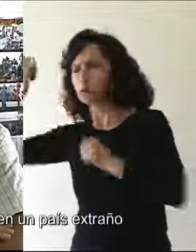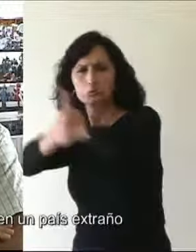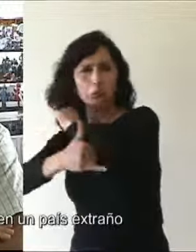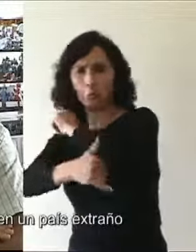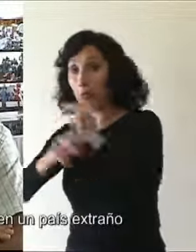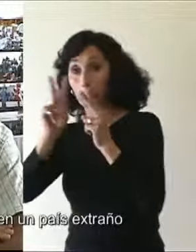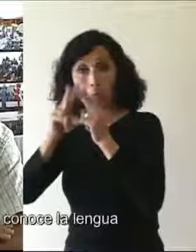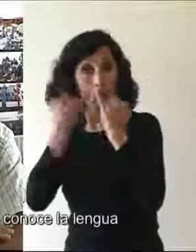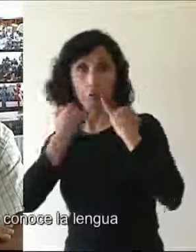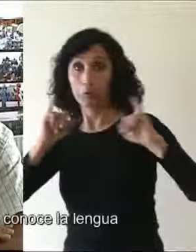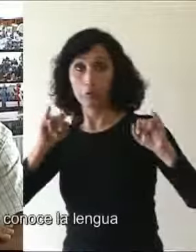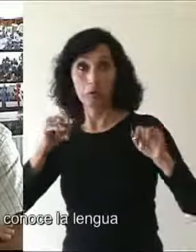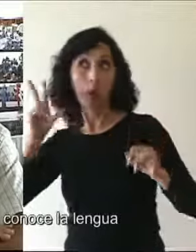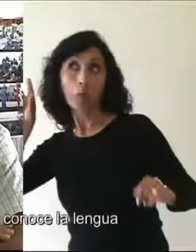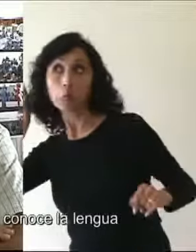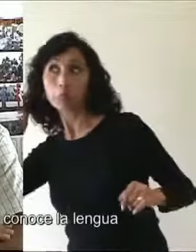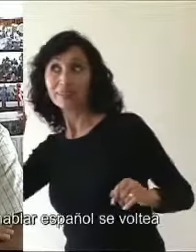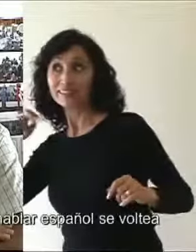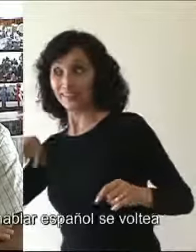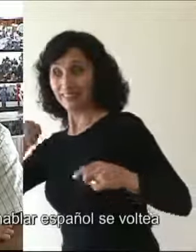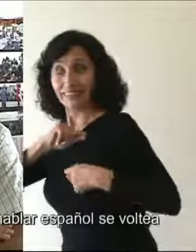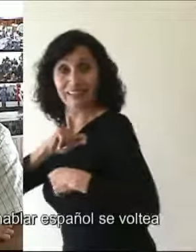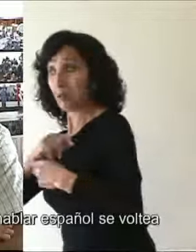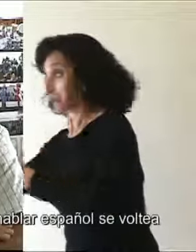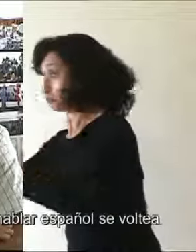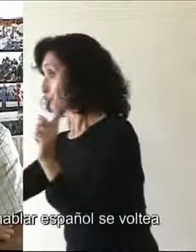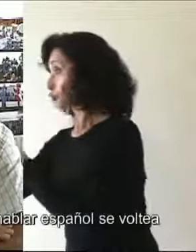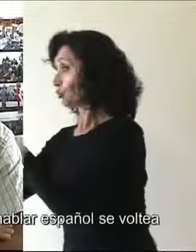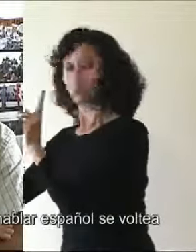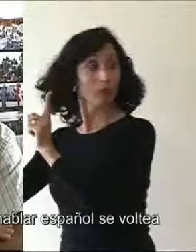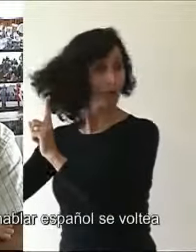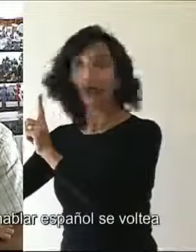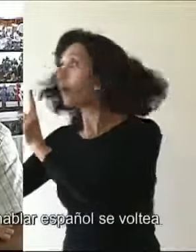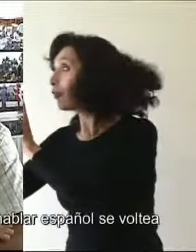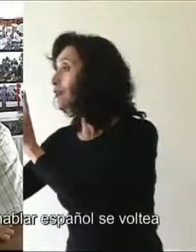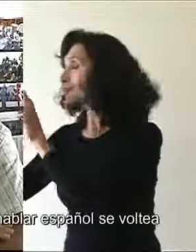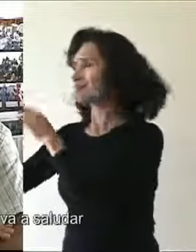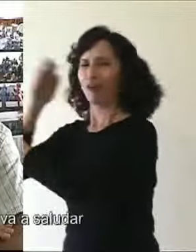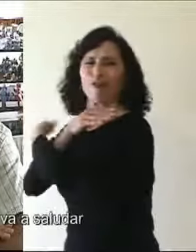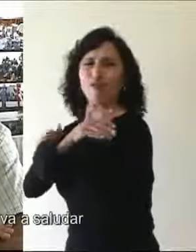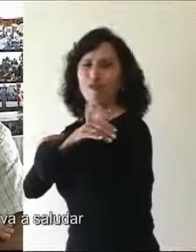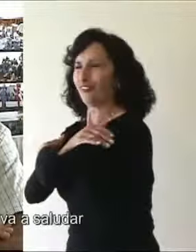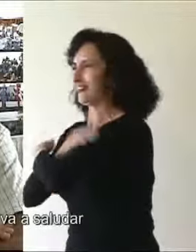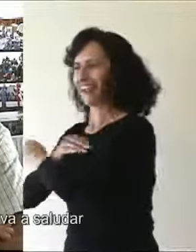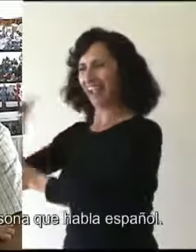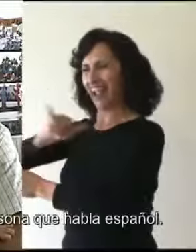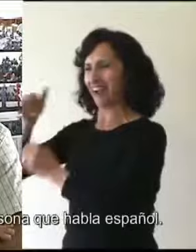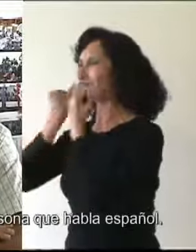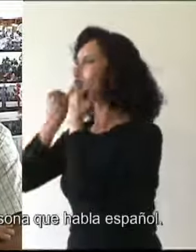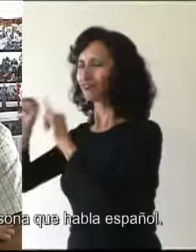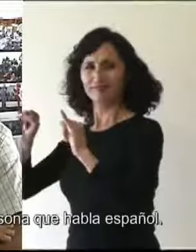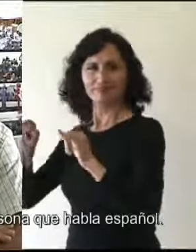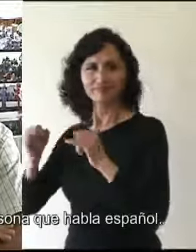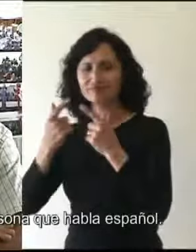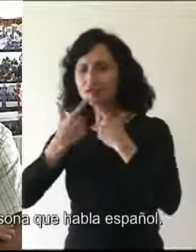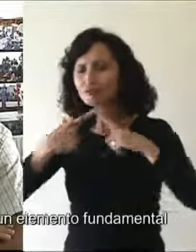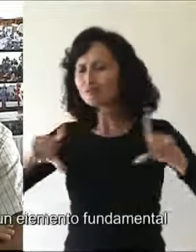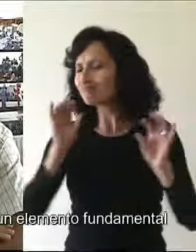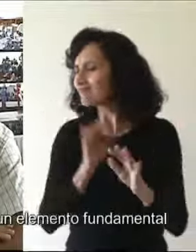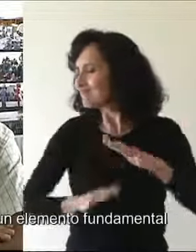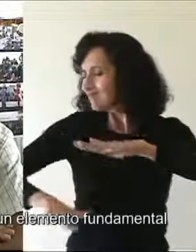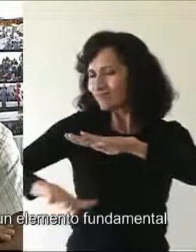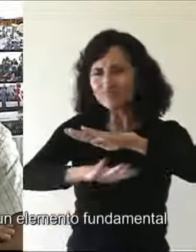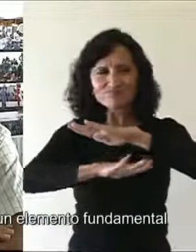nosotros, si está en un país extraño que no conoce la lengua, apenas oye hablar español, se voltea por lo menos a saludar a aquella persona que habla